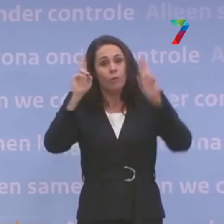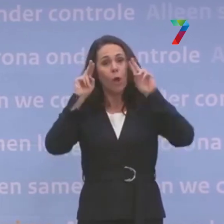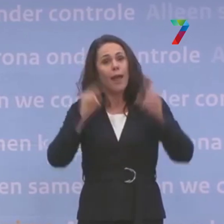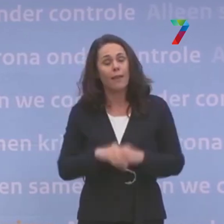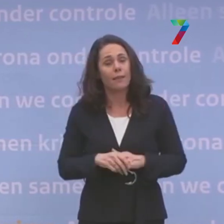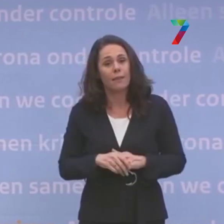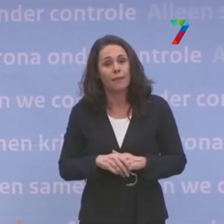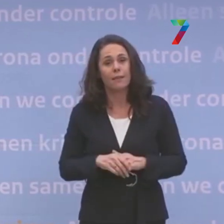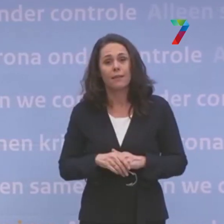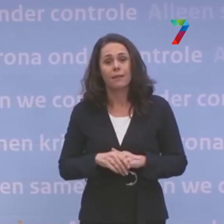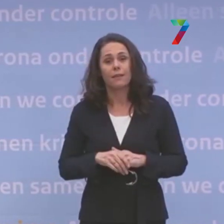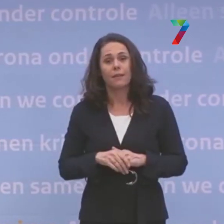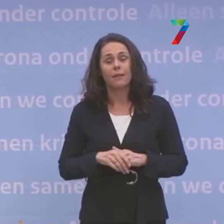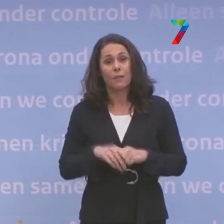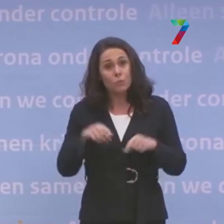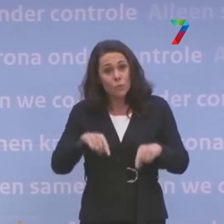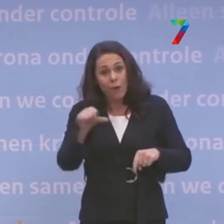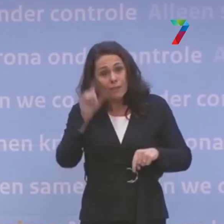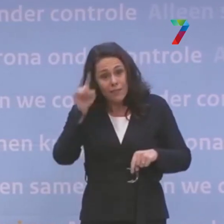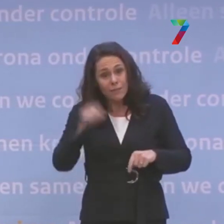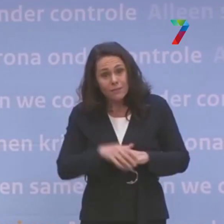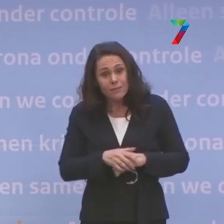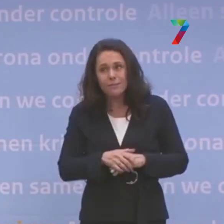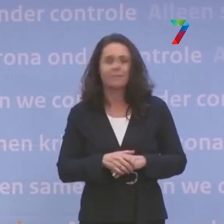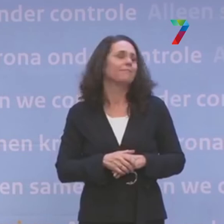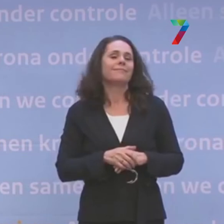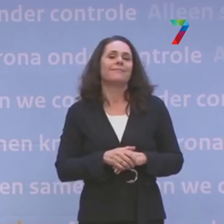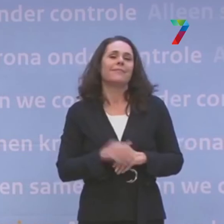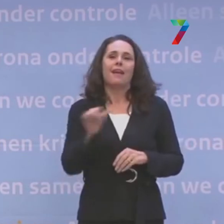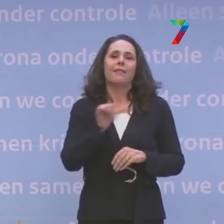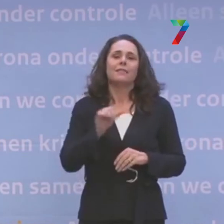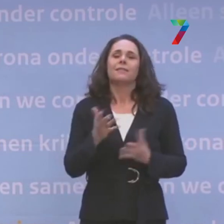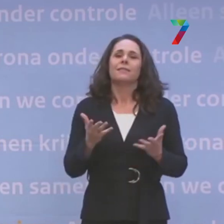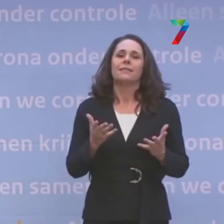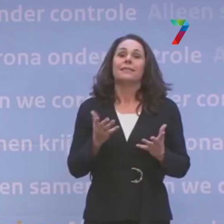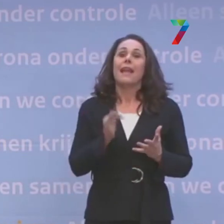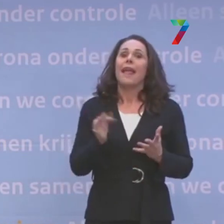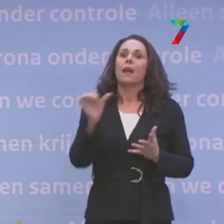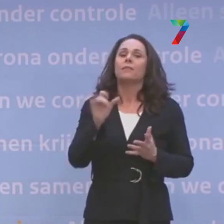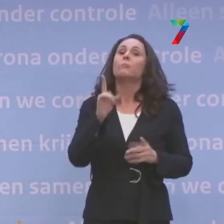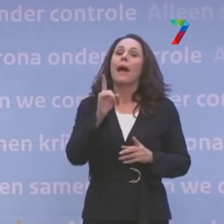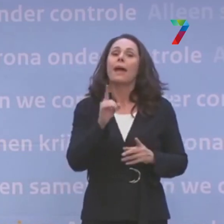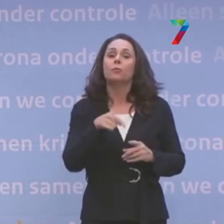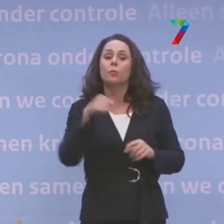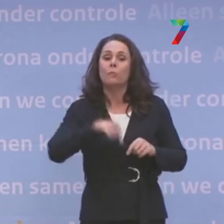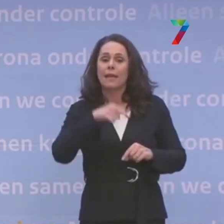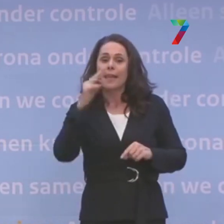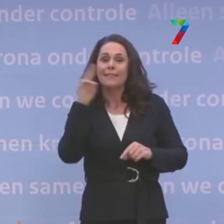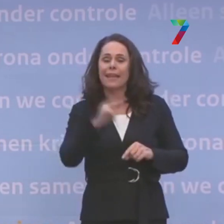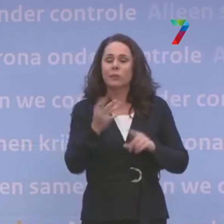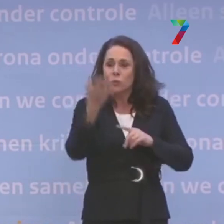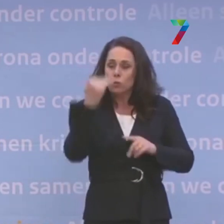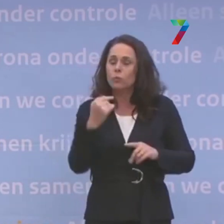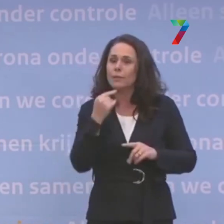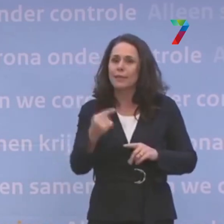Denkt u dat dat nu heel anders is? Nou, niet heel anders, maar het is wel anders. Er is natuurlijk meer inzicht, hè? Dus we hebben toen gezegd, de scholen